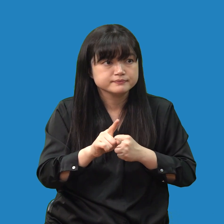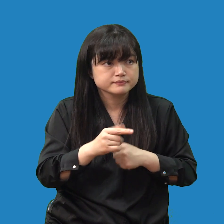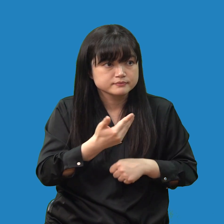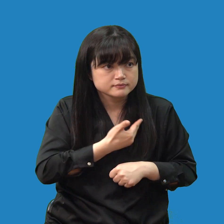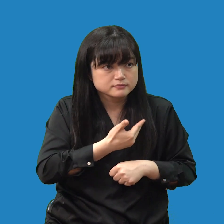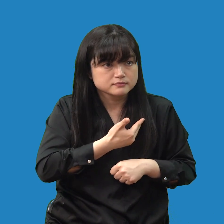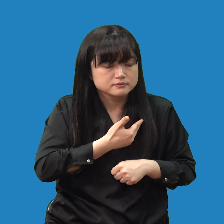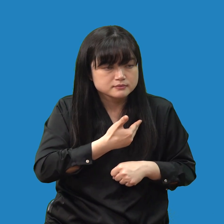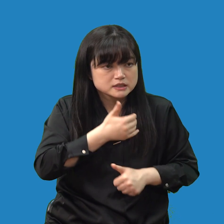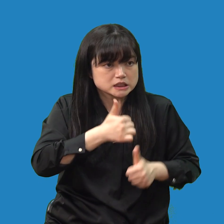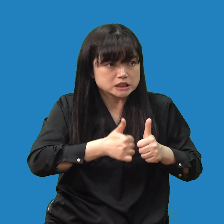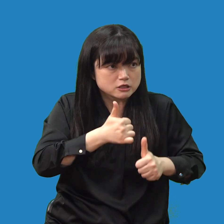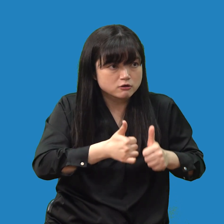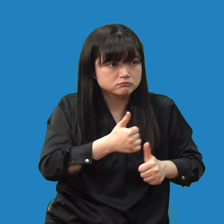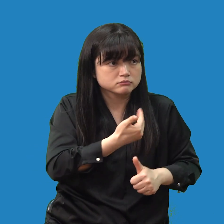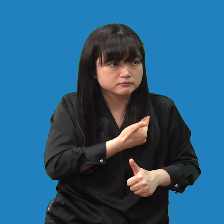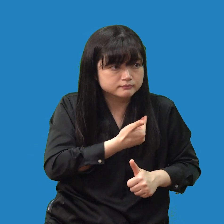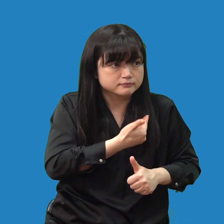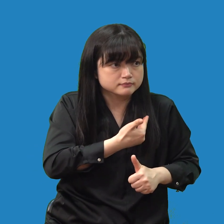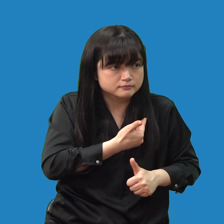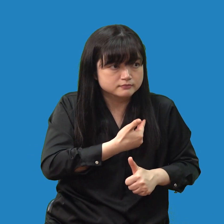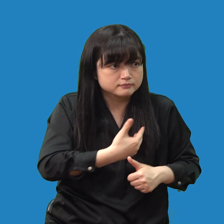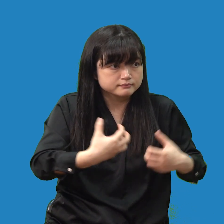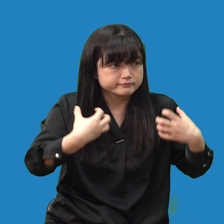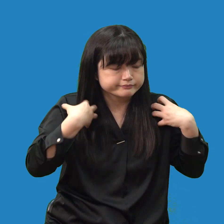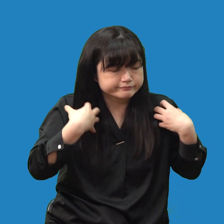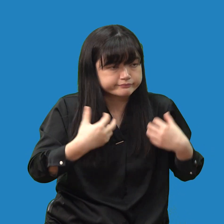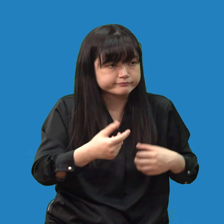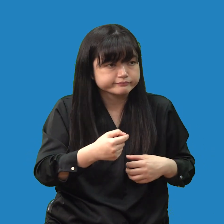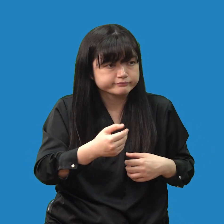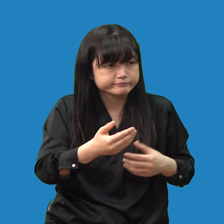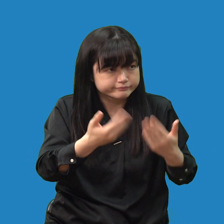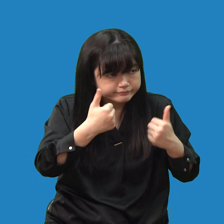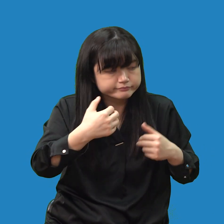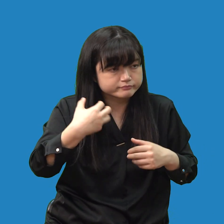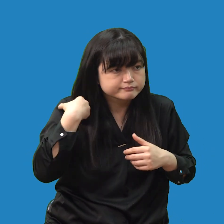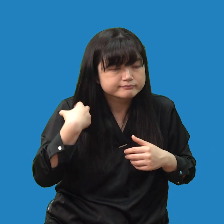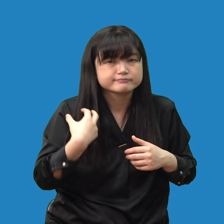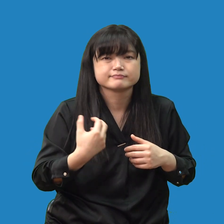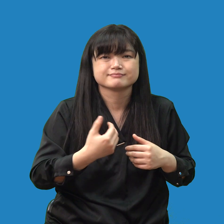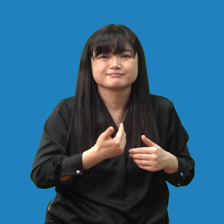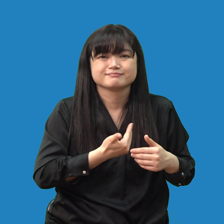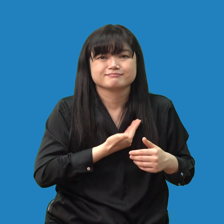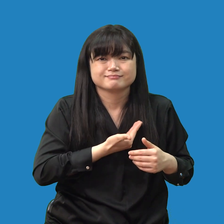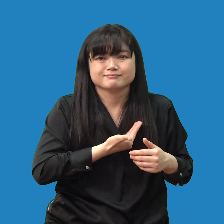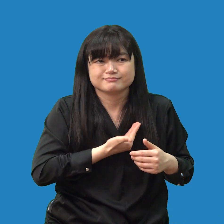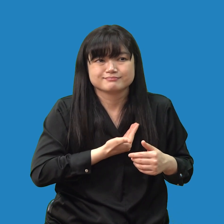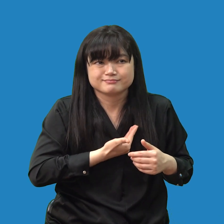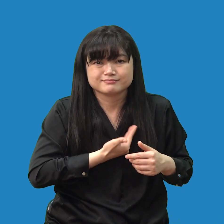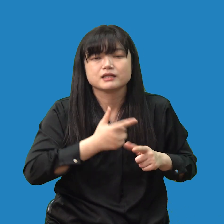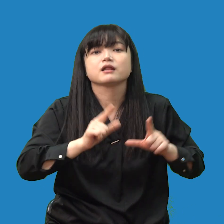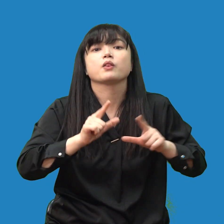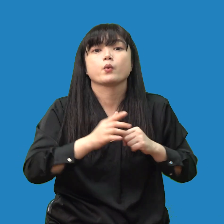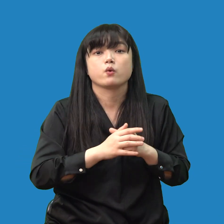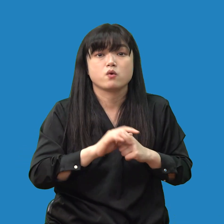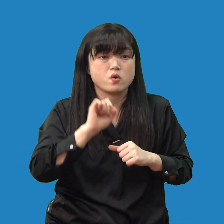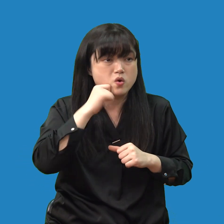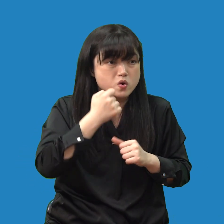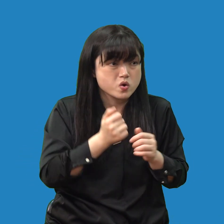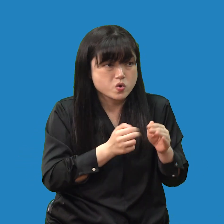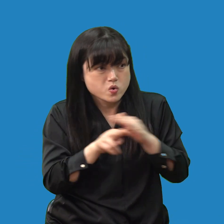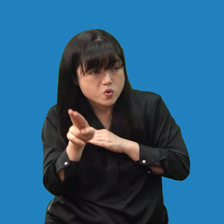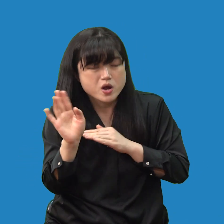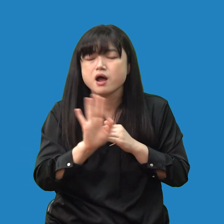시련을 어깨 위에 야무지게 짊어지고 가는 태도, 이게 인내입니다. 어려운 상황을 만나도 회피하거나